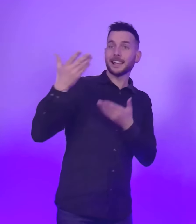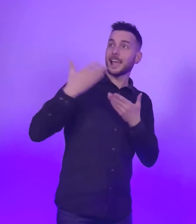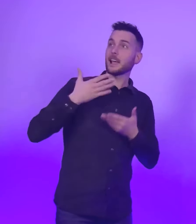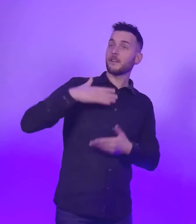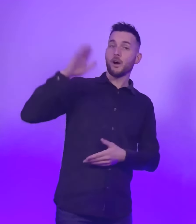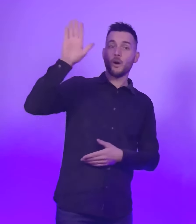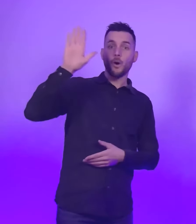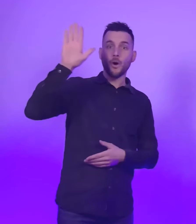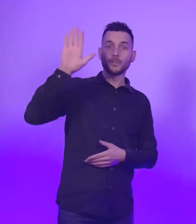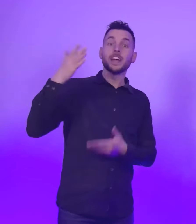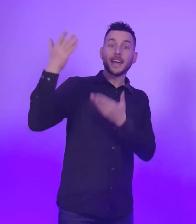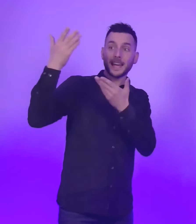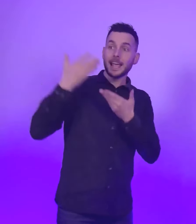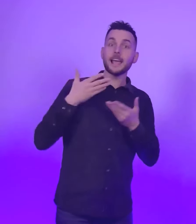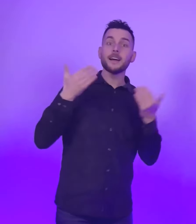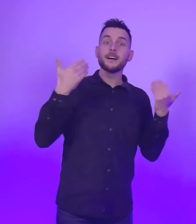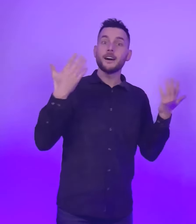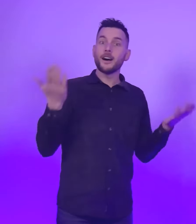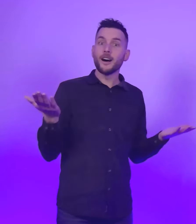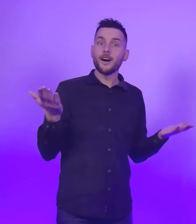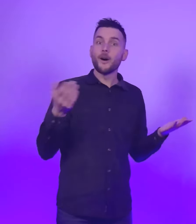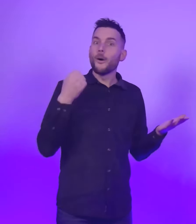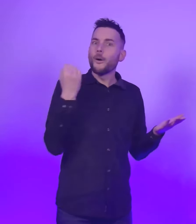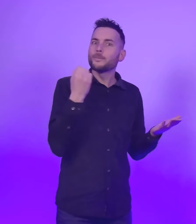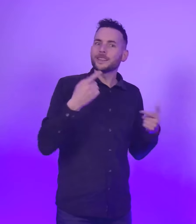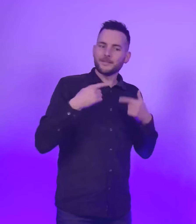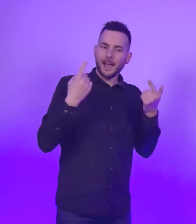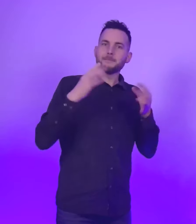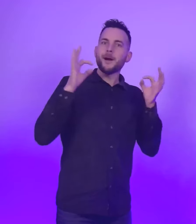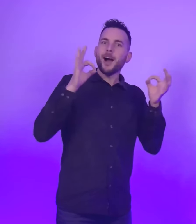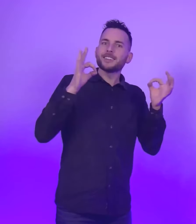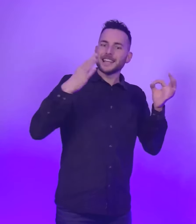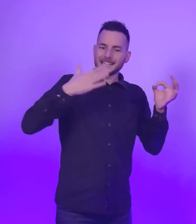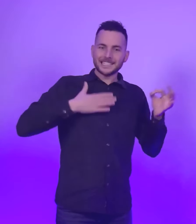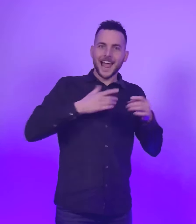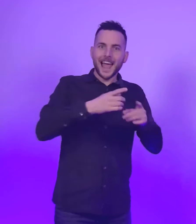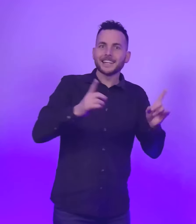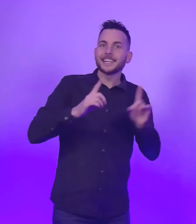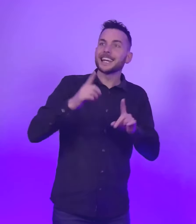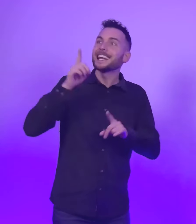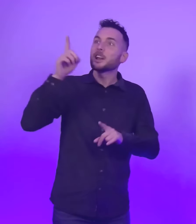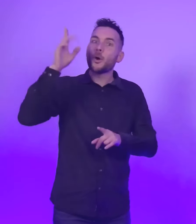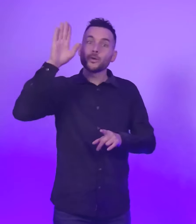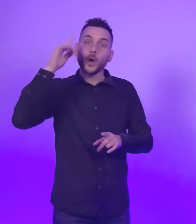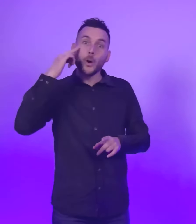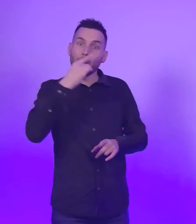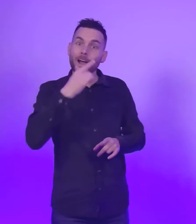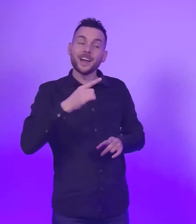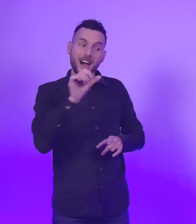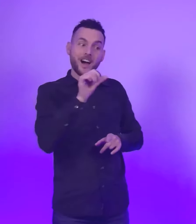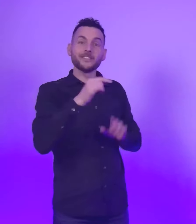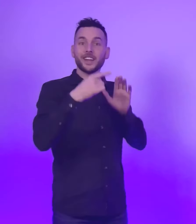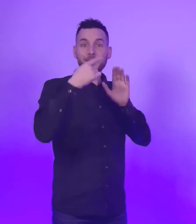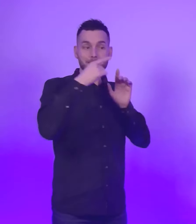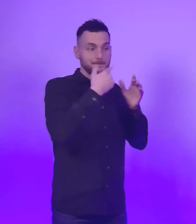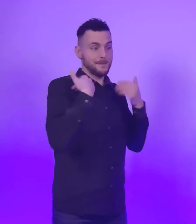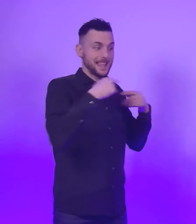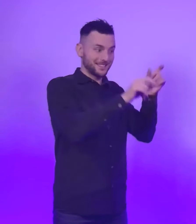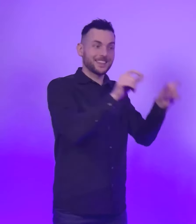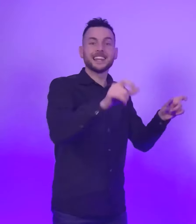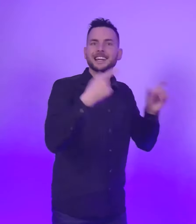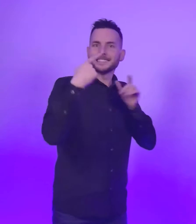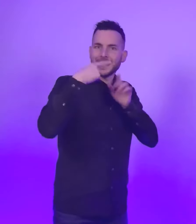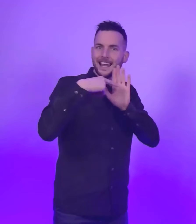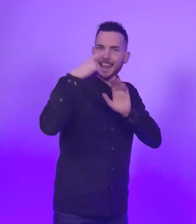Ja. En die hebben we gekregen omdat we natuurlijk prachtig zijn in Gods ogen. En ons talent mogen we aan andere mensen laten zien. Ja. Want daar worden we zelf